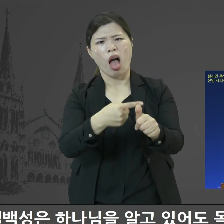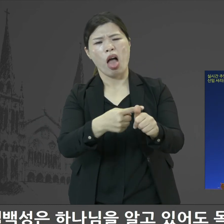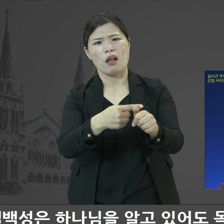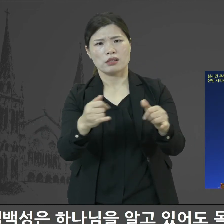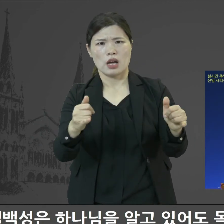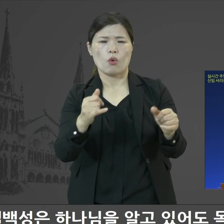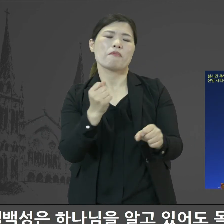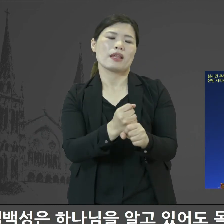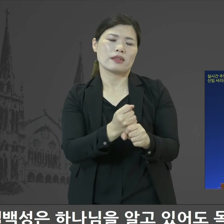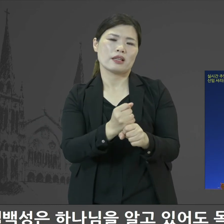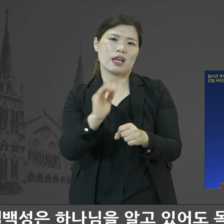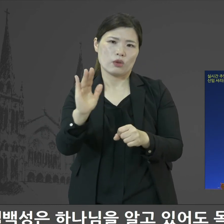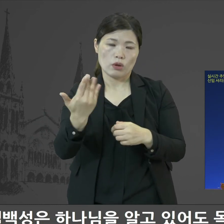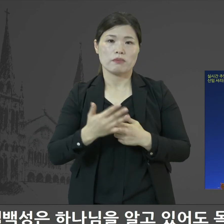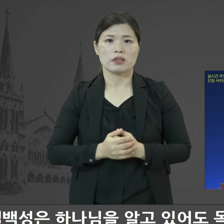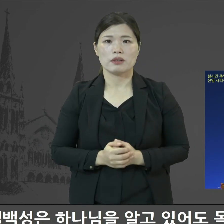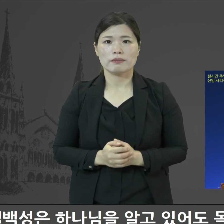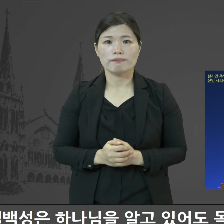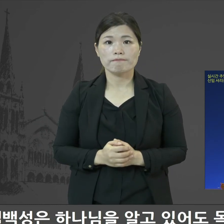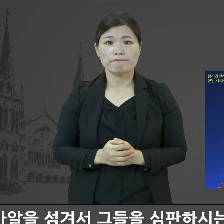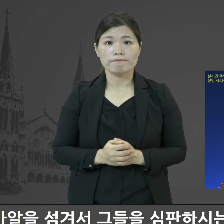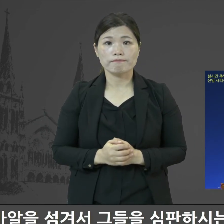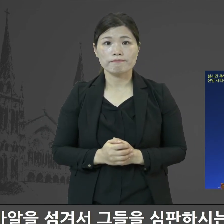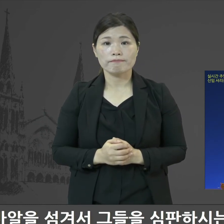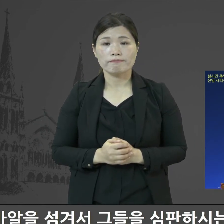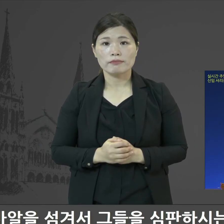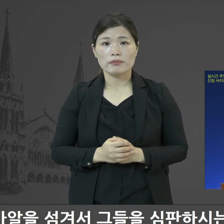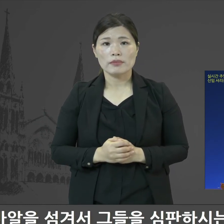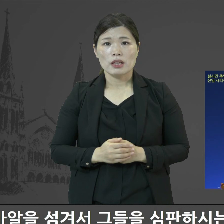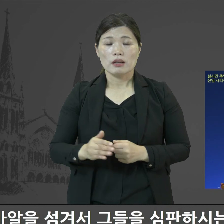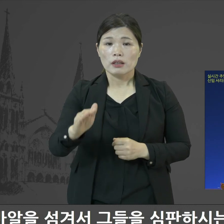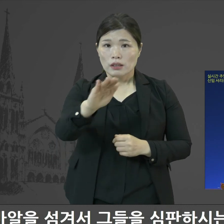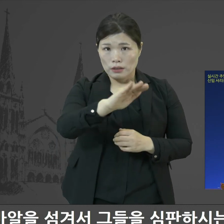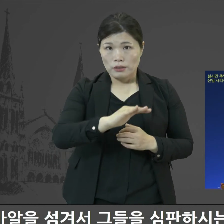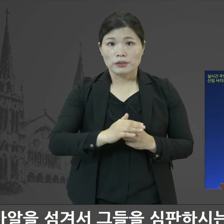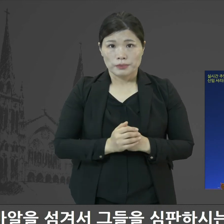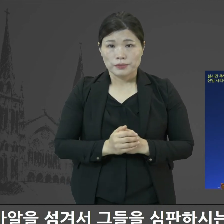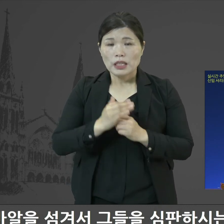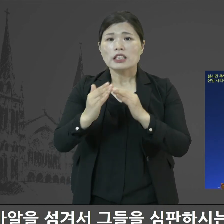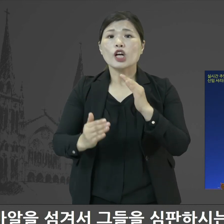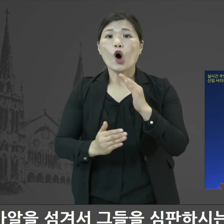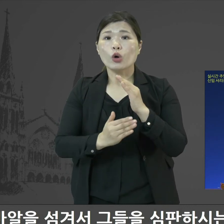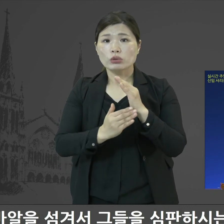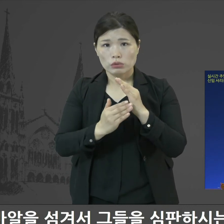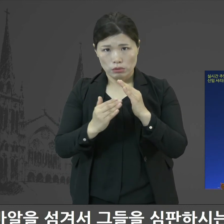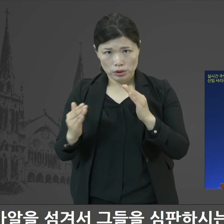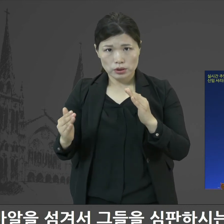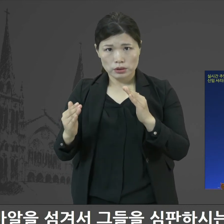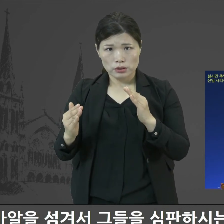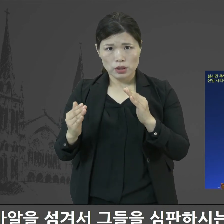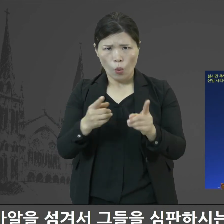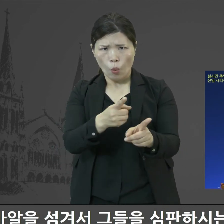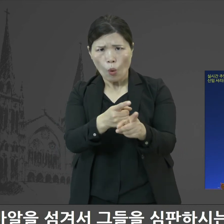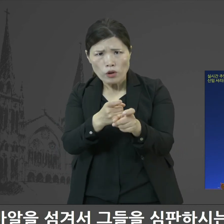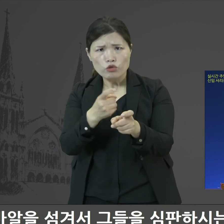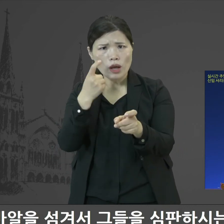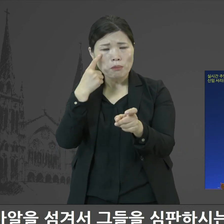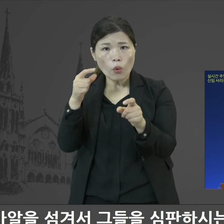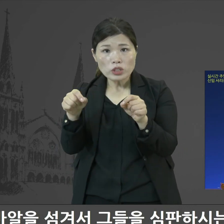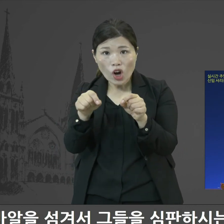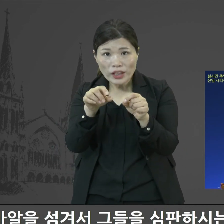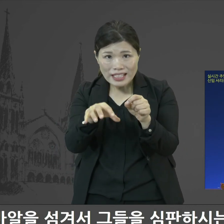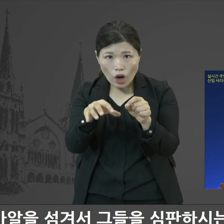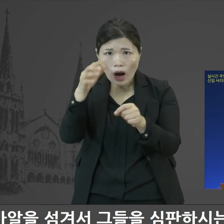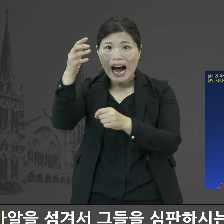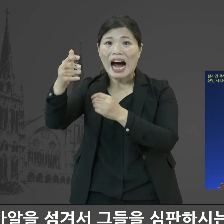이방인의 목전에서. 여러분, 성도는 원래 이런 존재가 아니죠. 성도는 여러분 원수의 목전에서